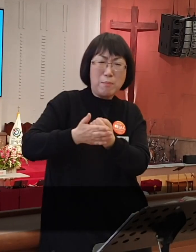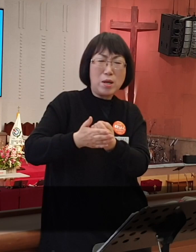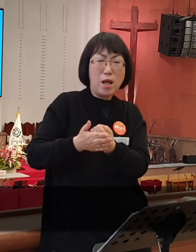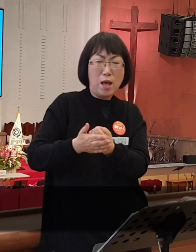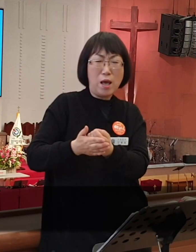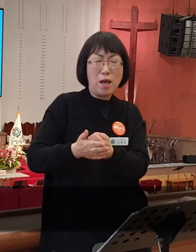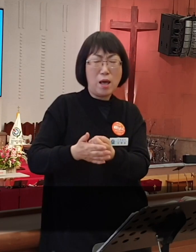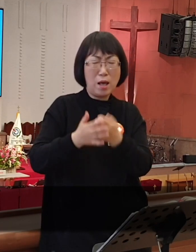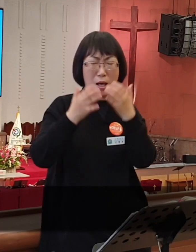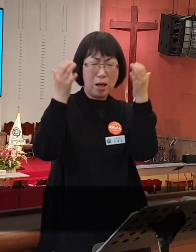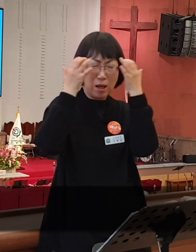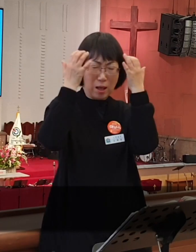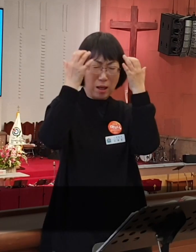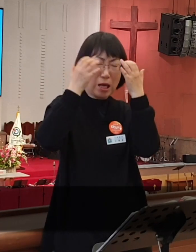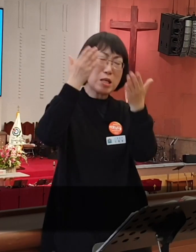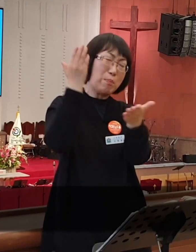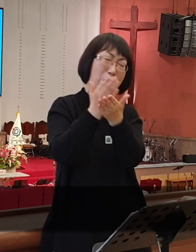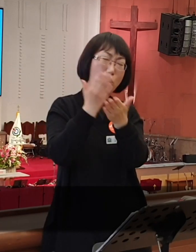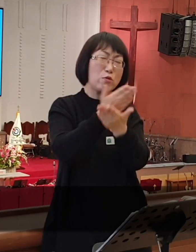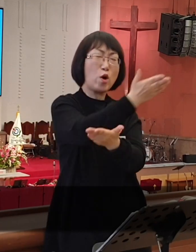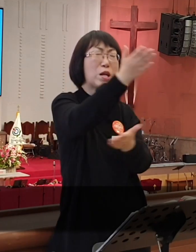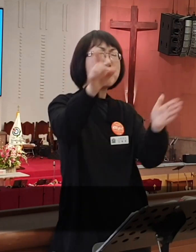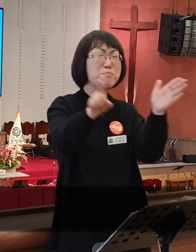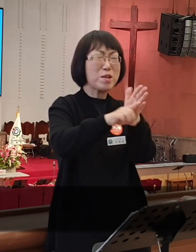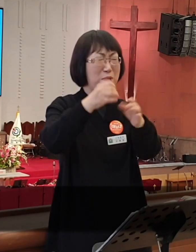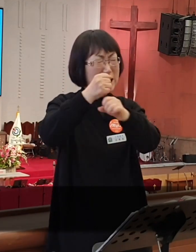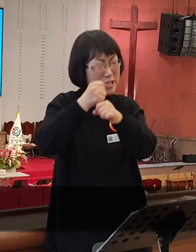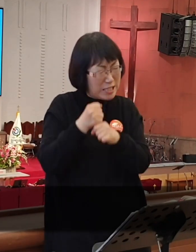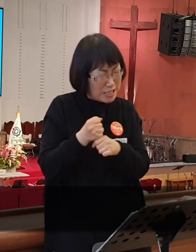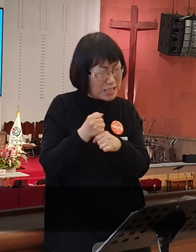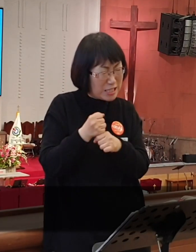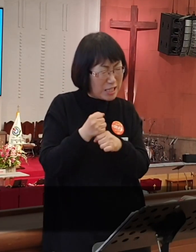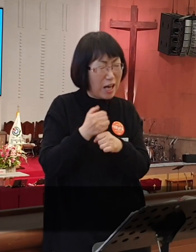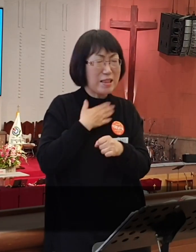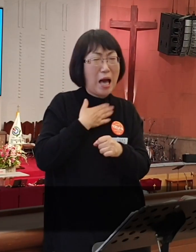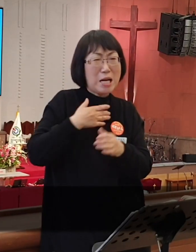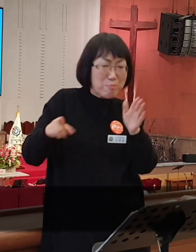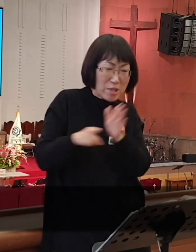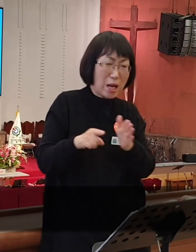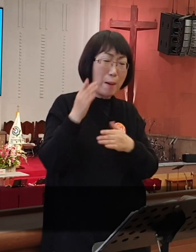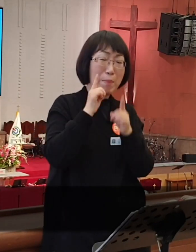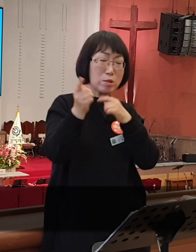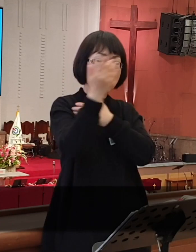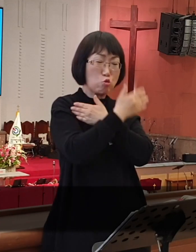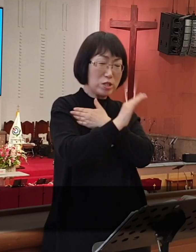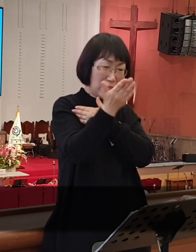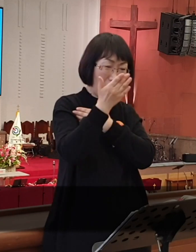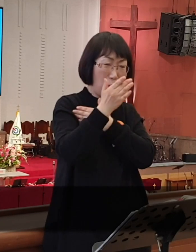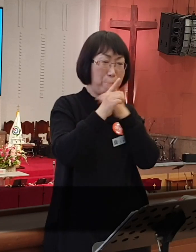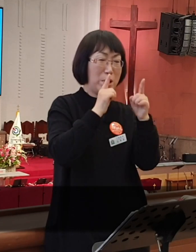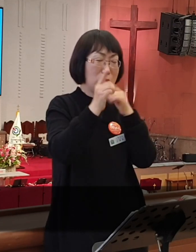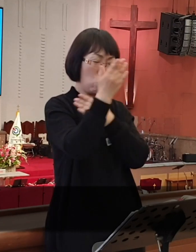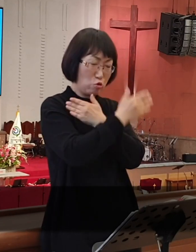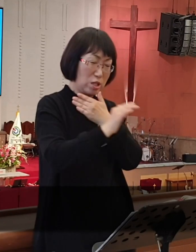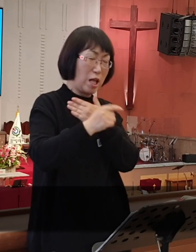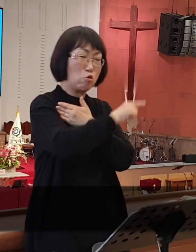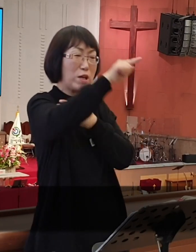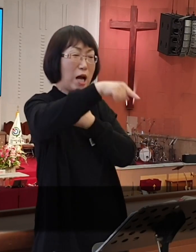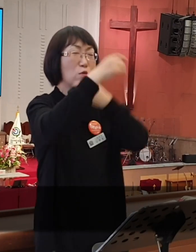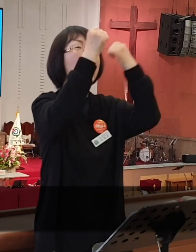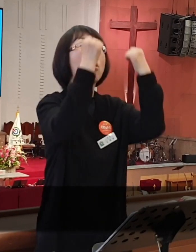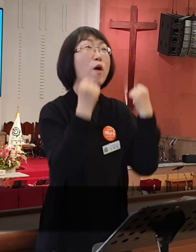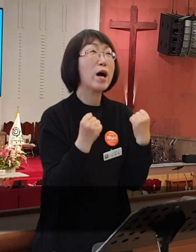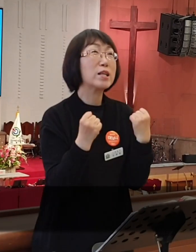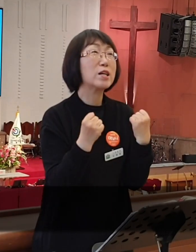마음 고이 접어버리지 말고 너희는 믿음으로 의지하니가 여기 있다고. 말씀이 육신인데 육신이 말씀이 되어 우리 가운데 거하신